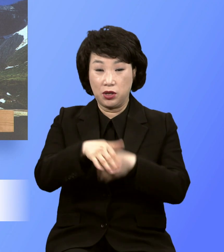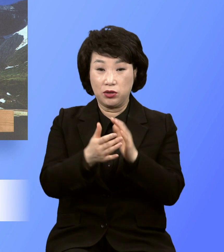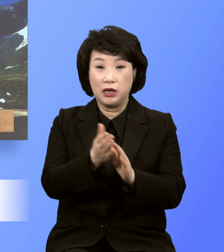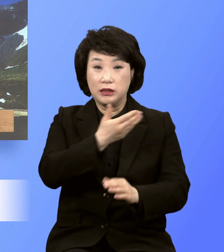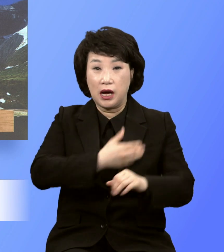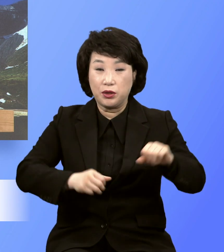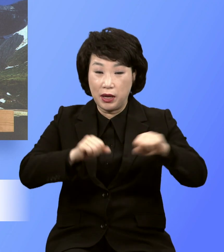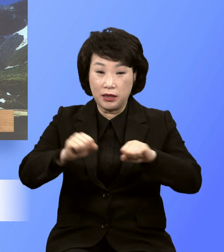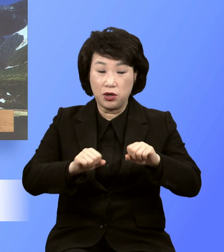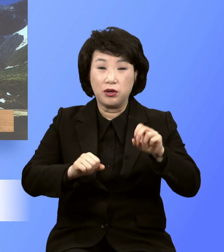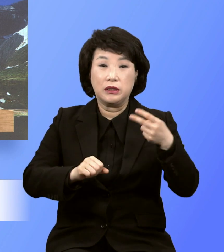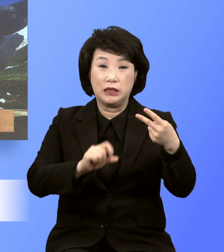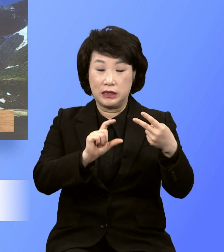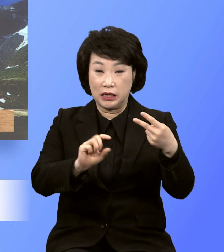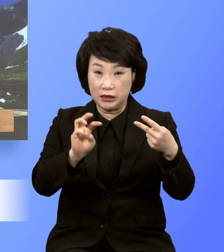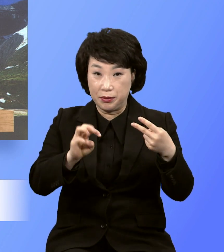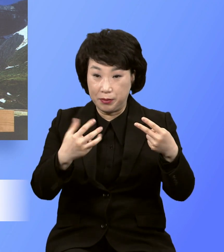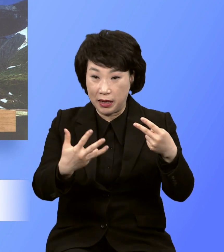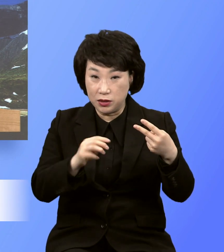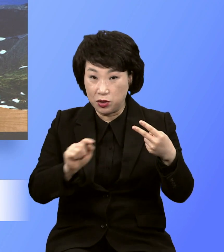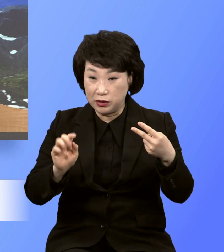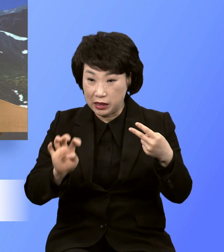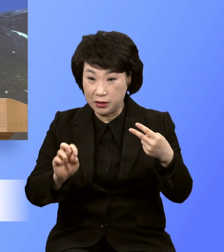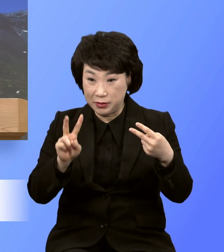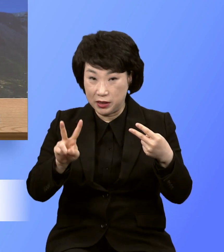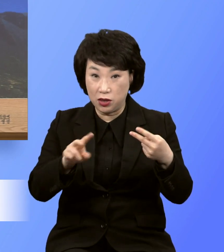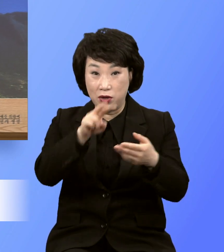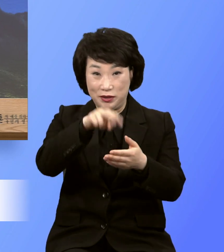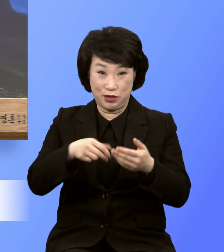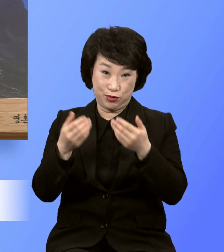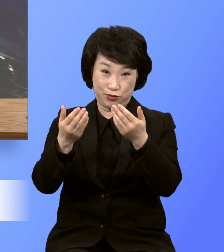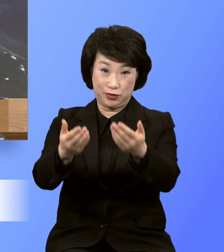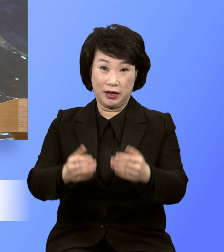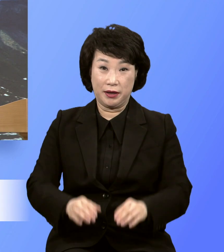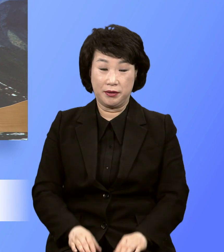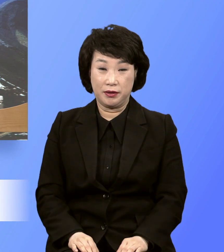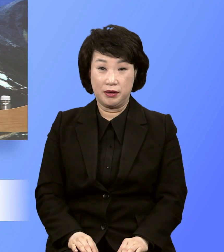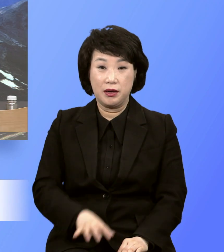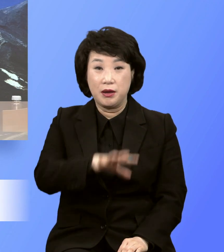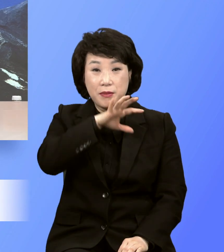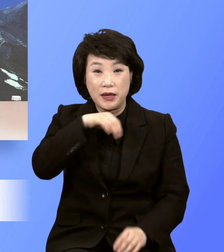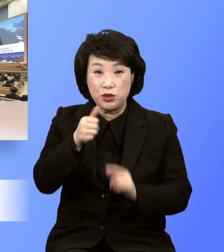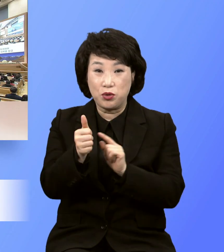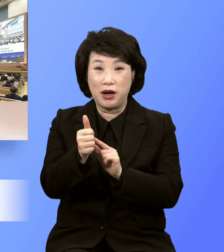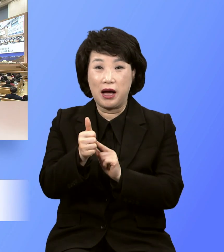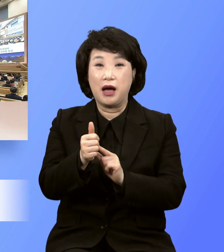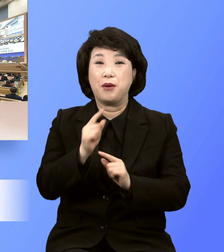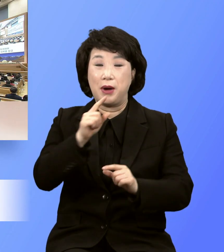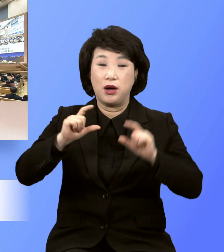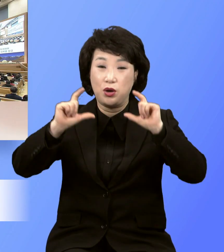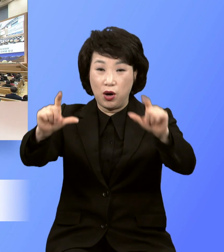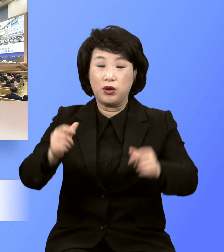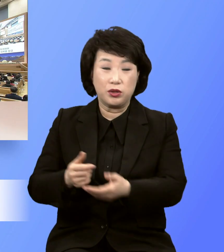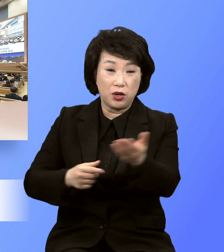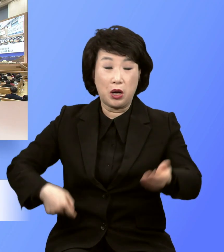사도행전 2장 38절로 42절에 한번 읽어보세요. 베드로가 가로되 너희가